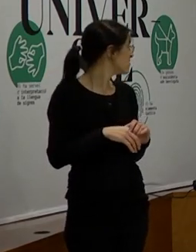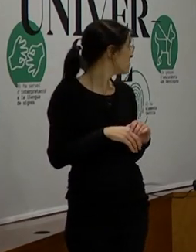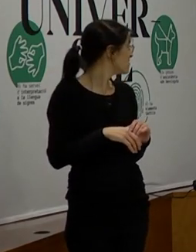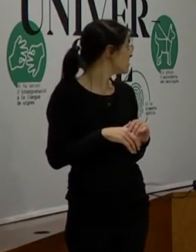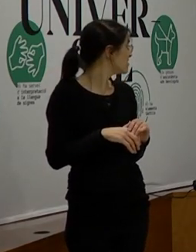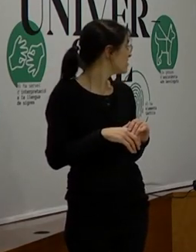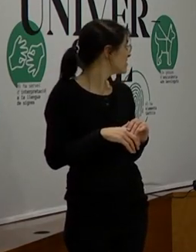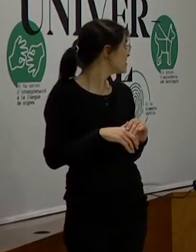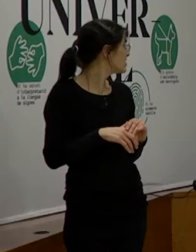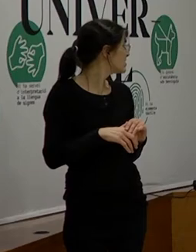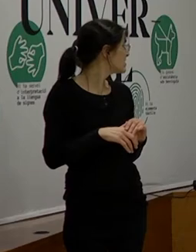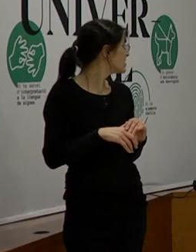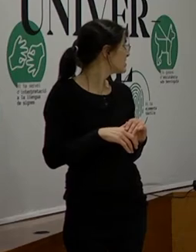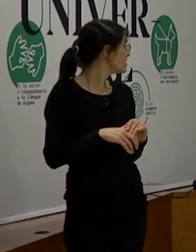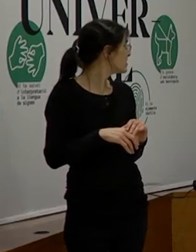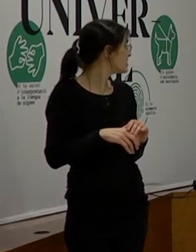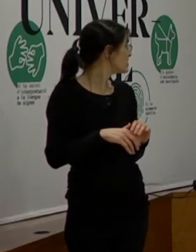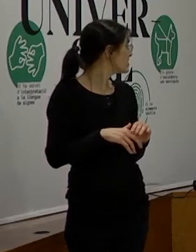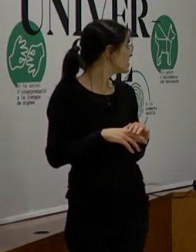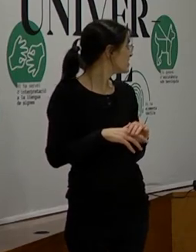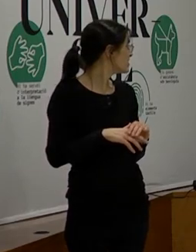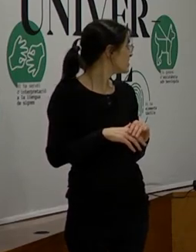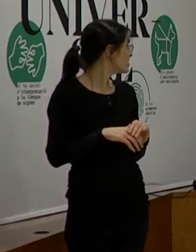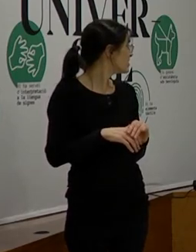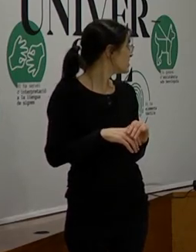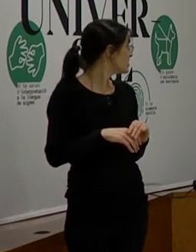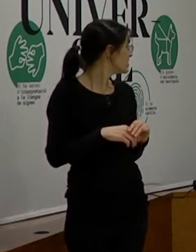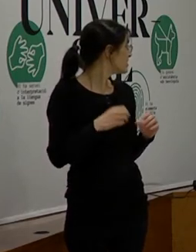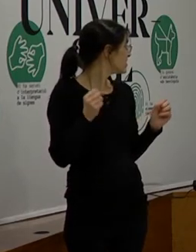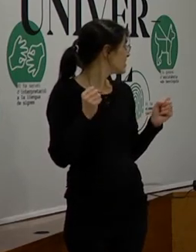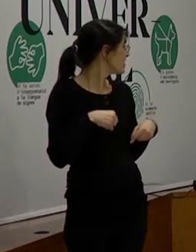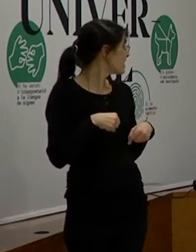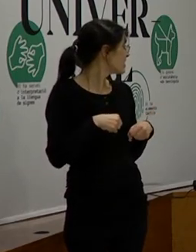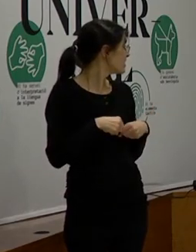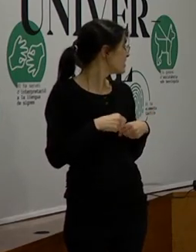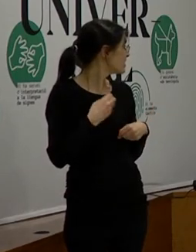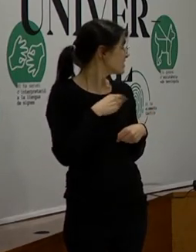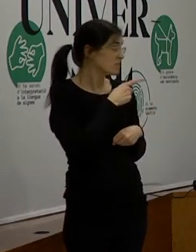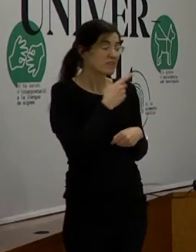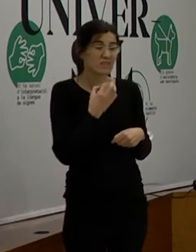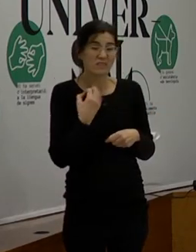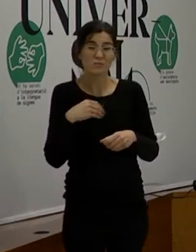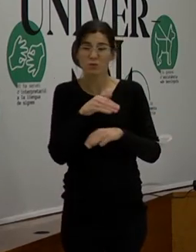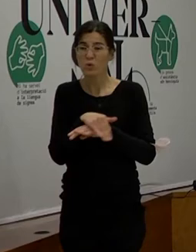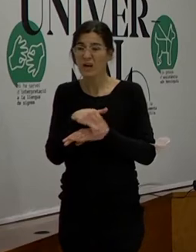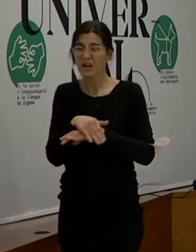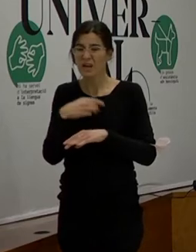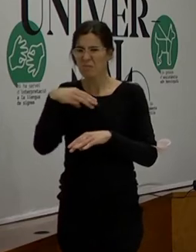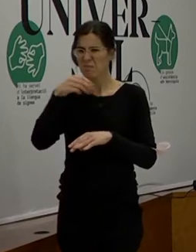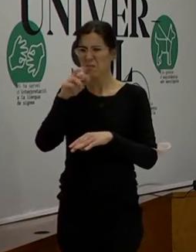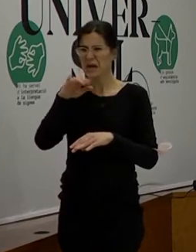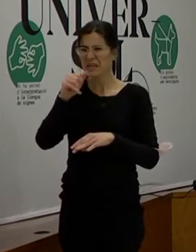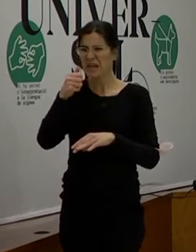Endavant. Bé, ja, aquí tenim un carrer